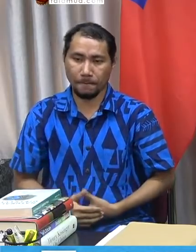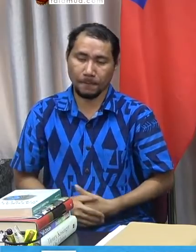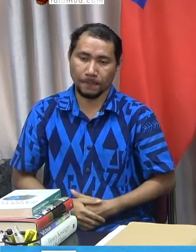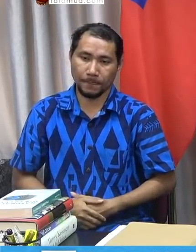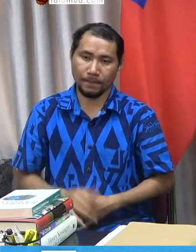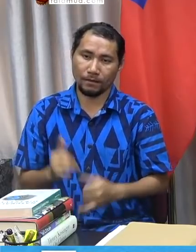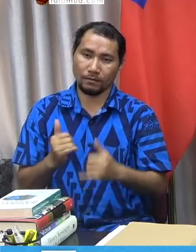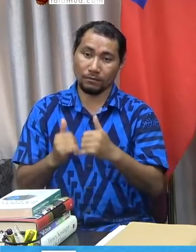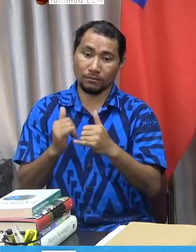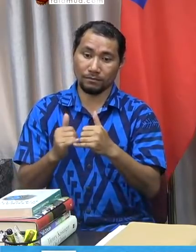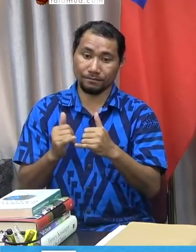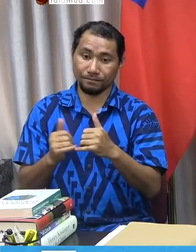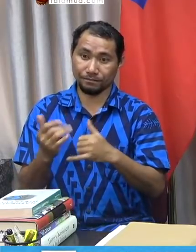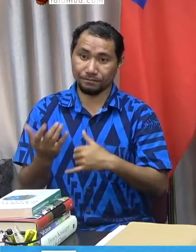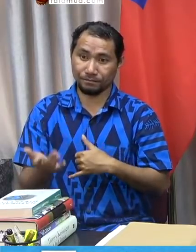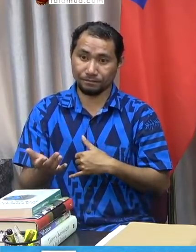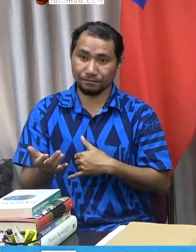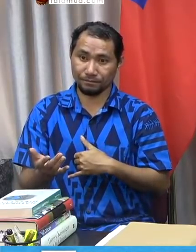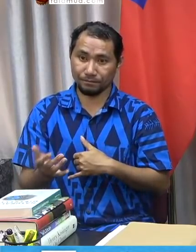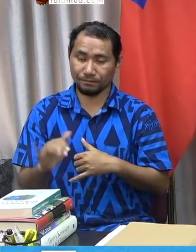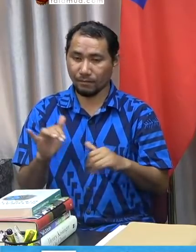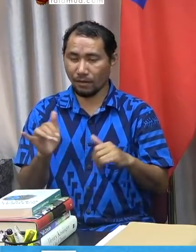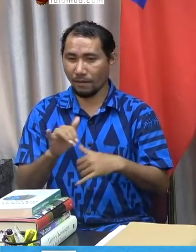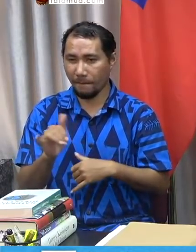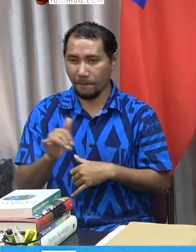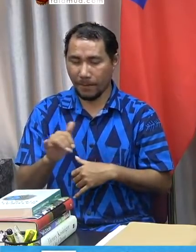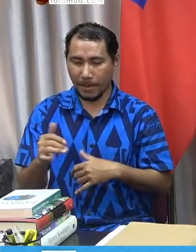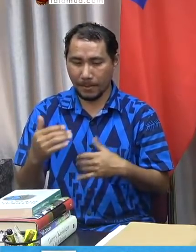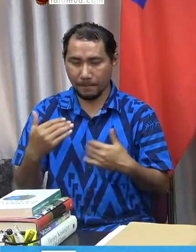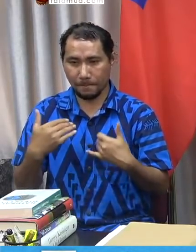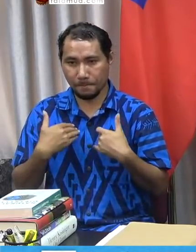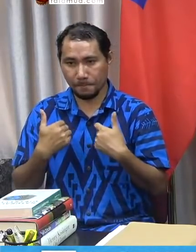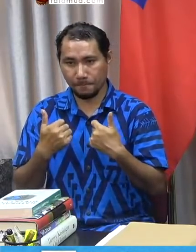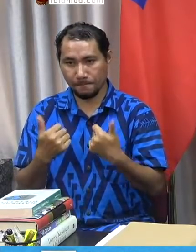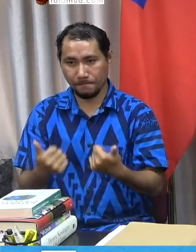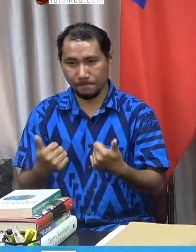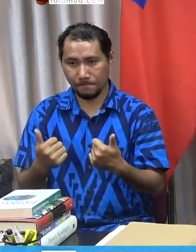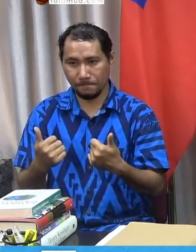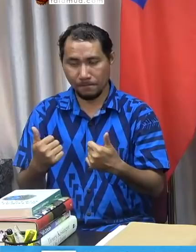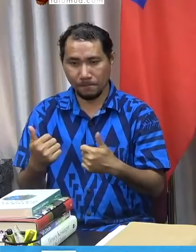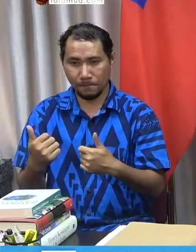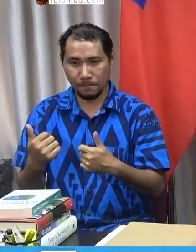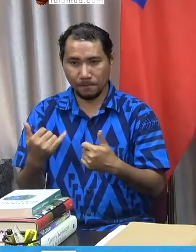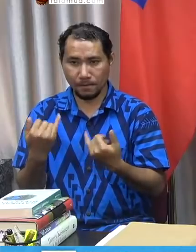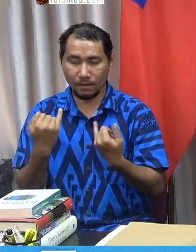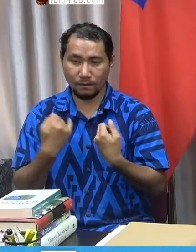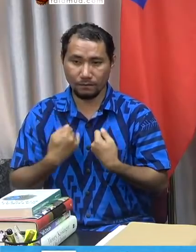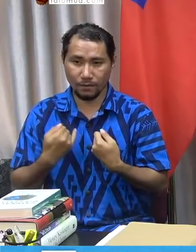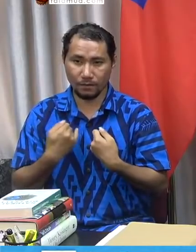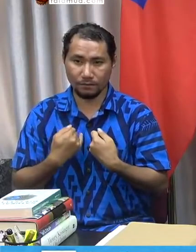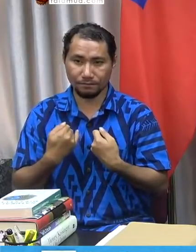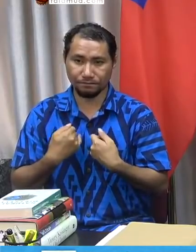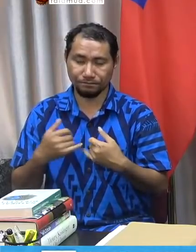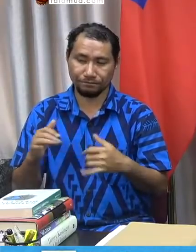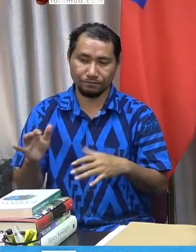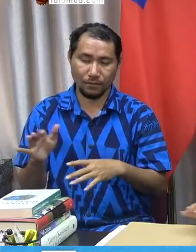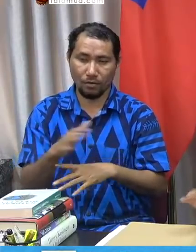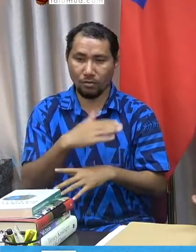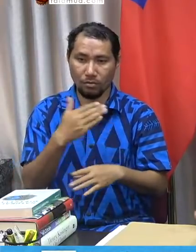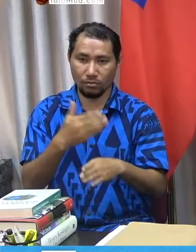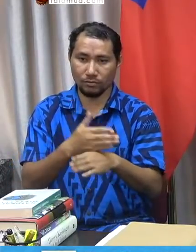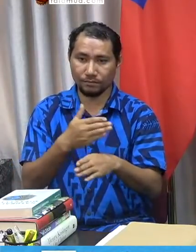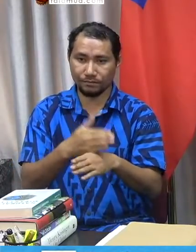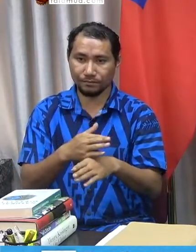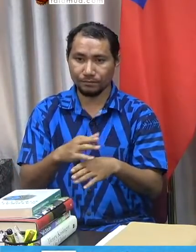e ono aawhia ai i se tūlanga au au, ma tūlanga whapitoa e pe ona talanoa ina le tō